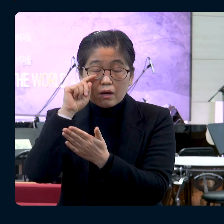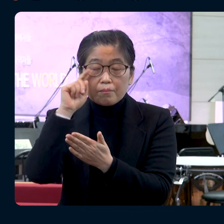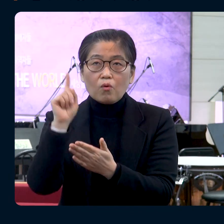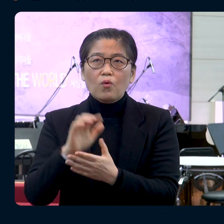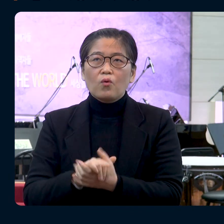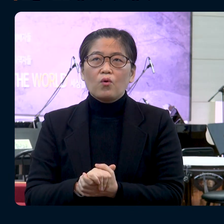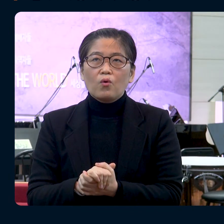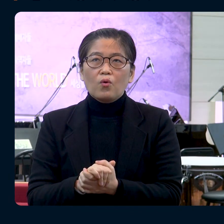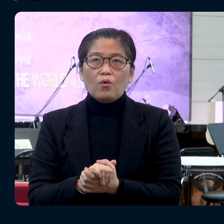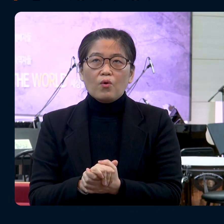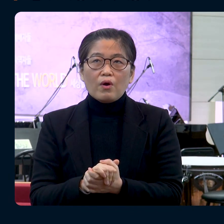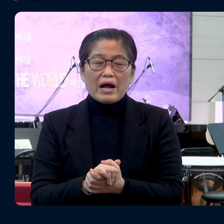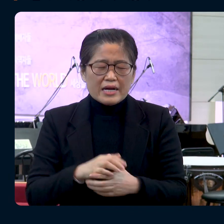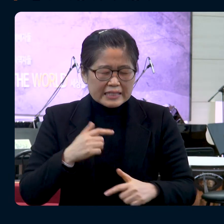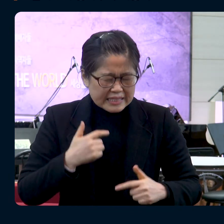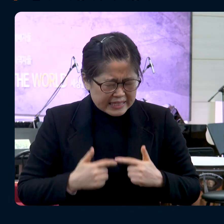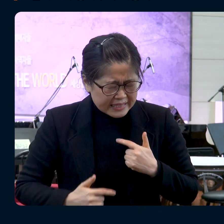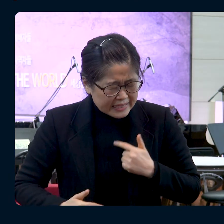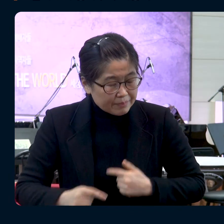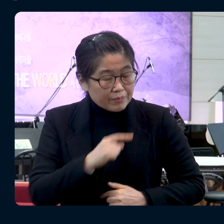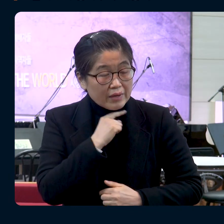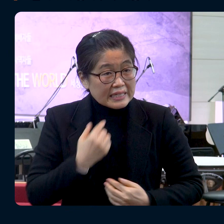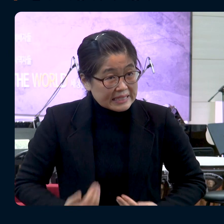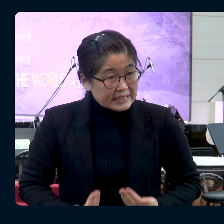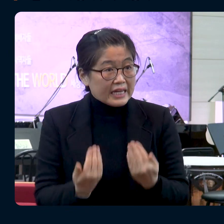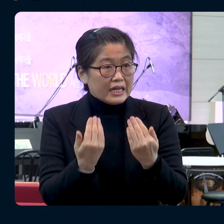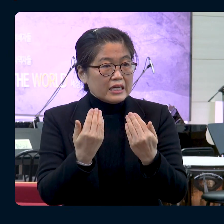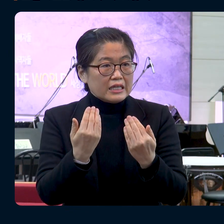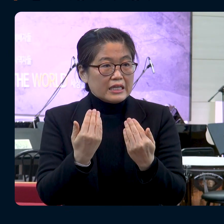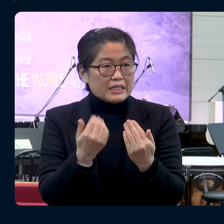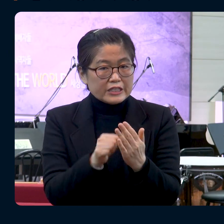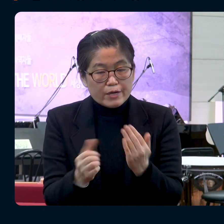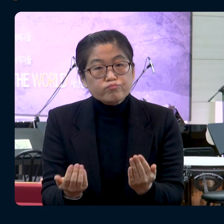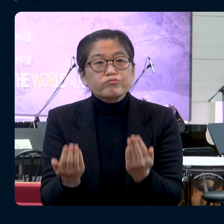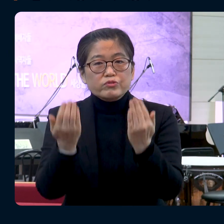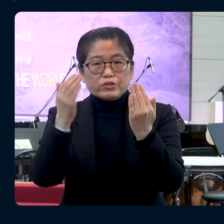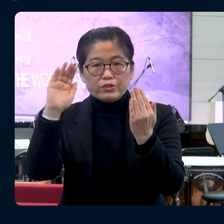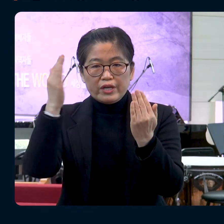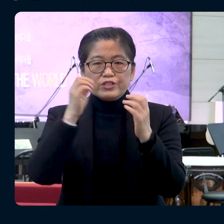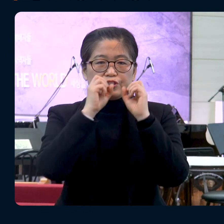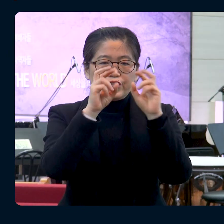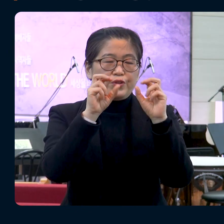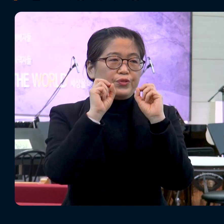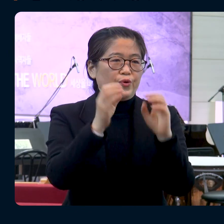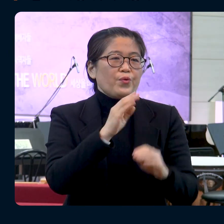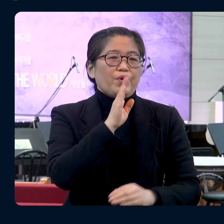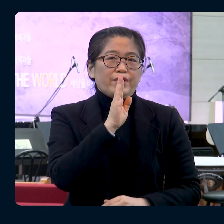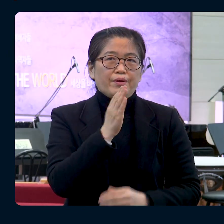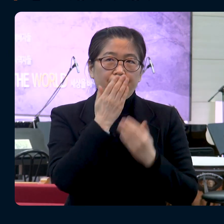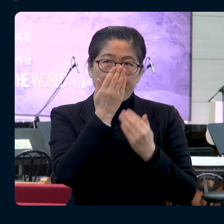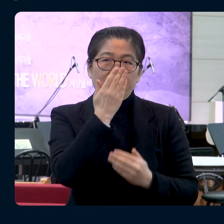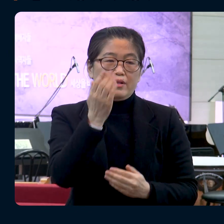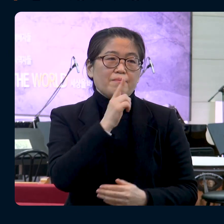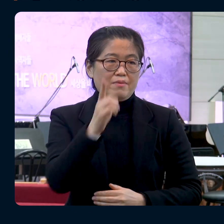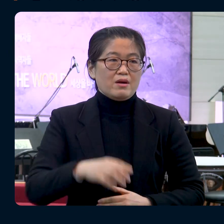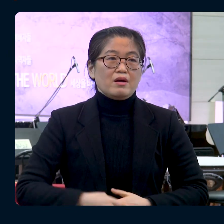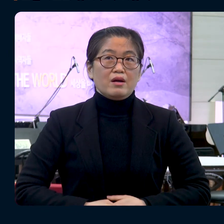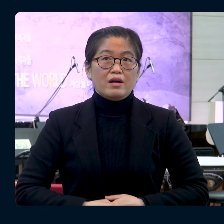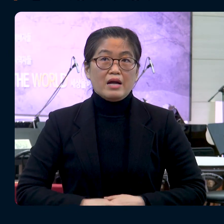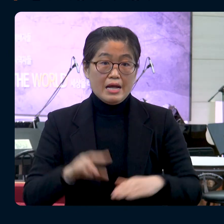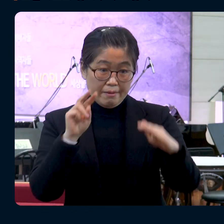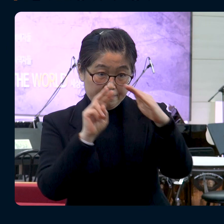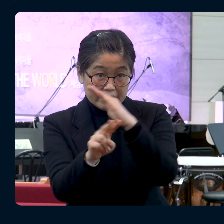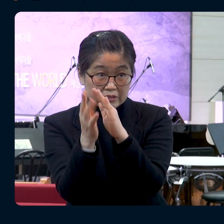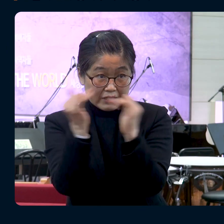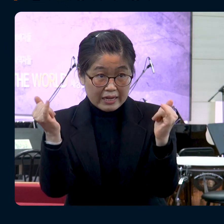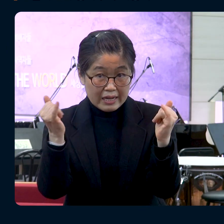것처럼 기꺼이 희생 제물이 되어야 하나님의 선교는 가능한 것이다. 이게 의로운 종, 이